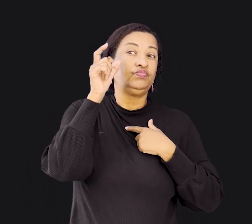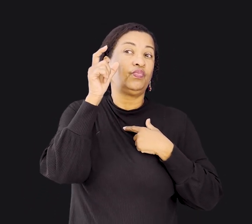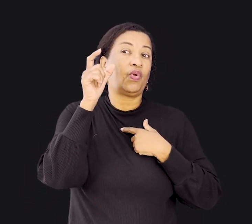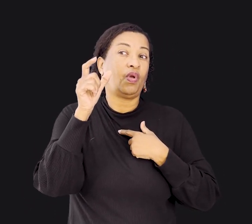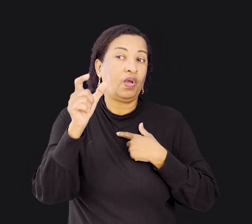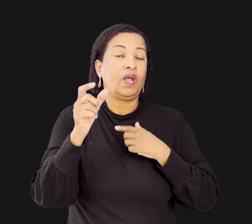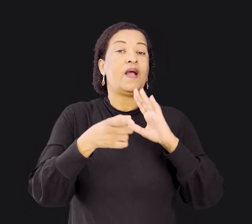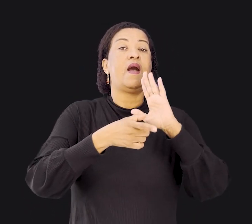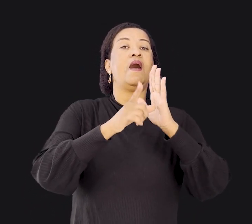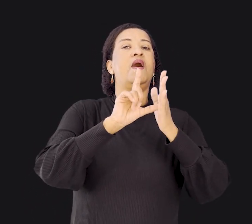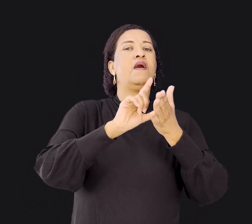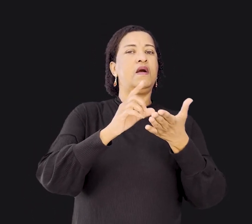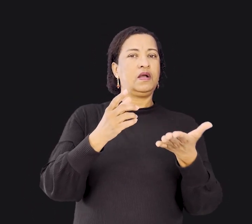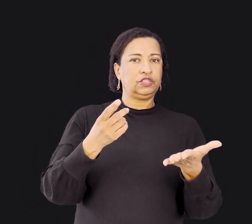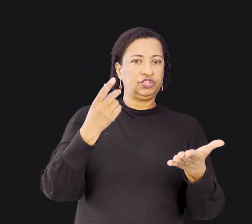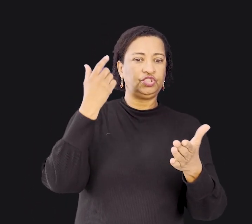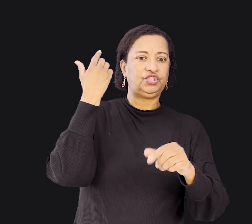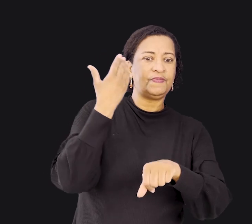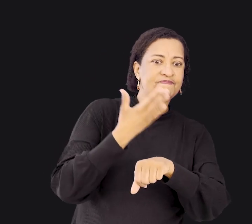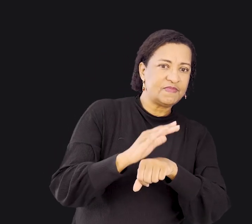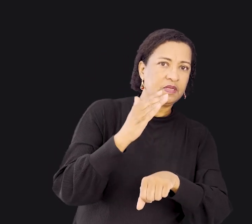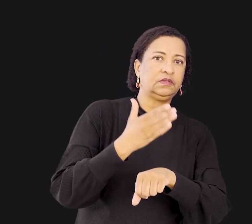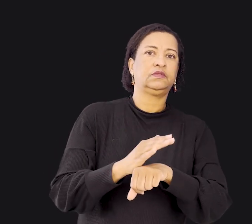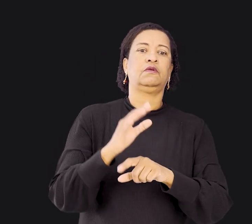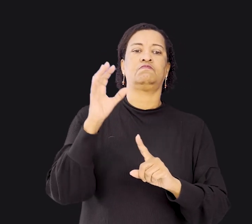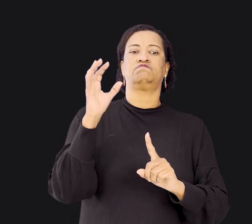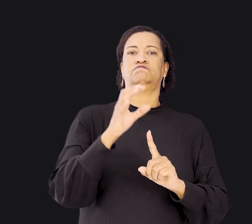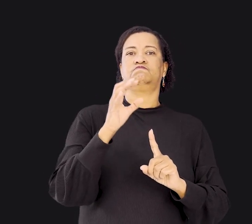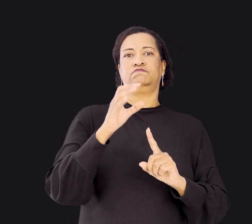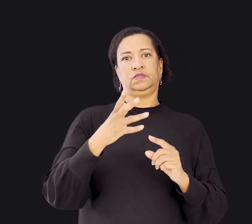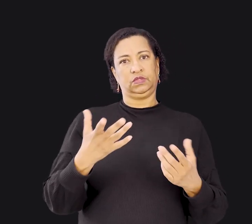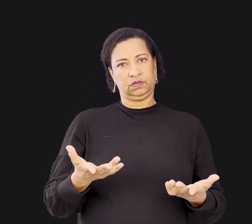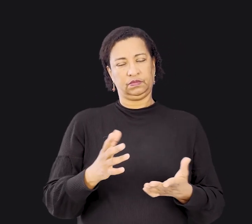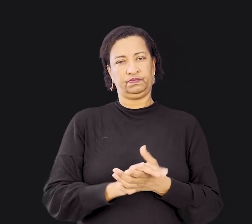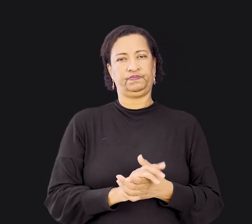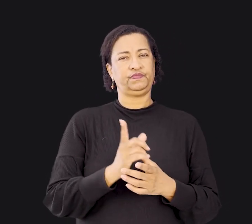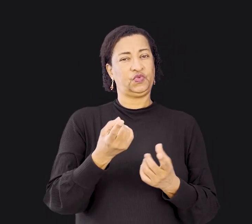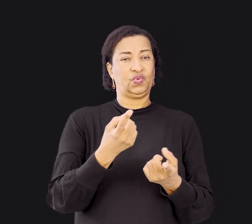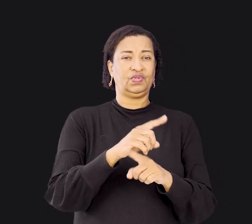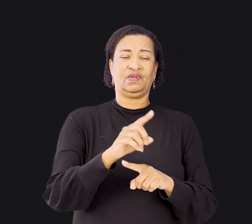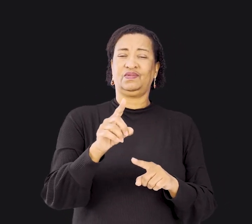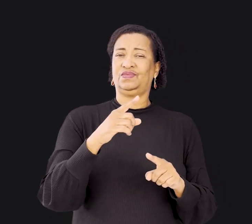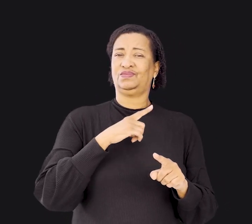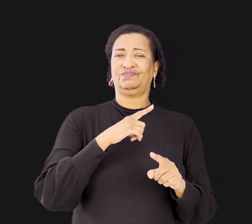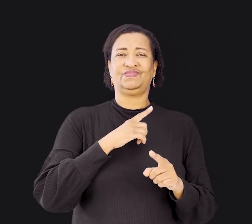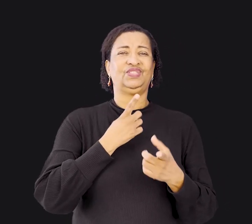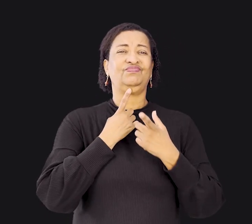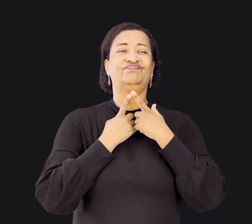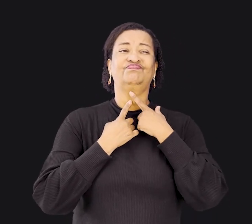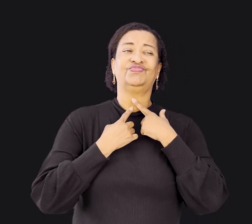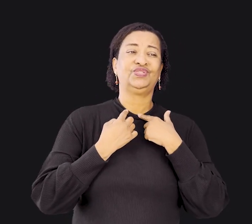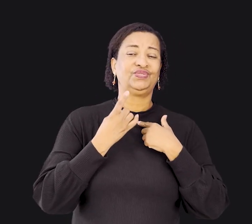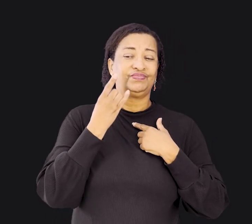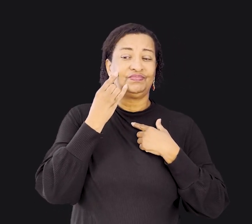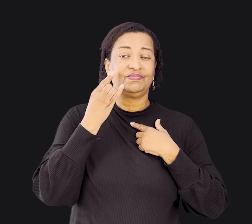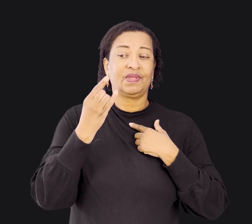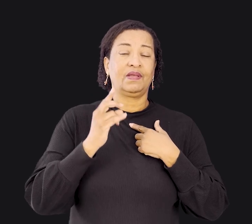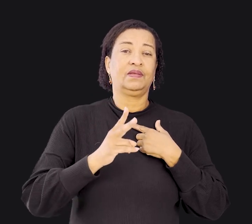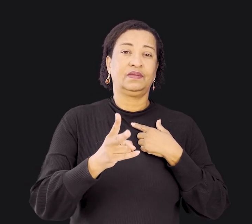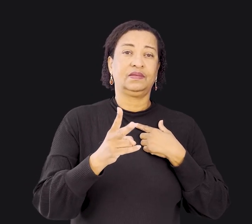de confrontar a tentação. Caso contrário, você vai se deixar seduzir pelo seu desejo. A razão pela qual tanto